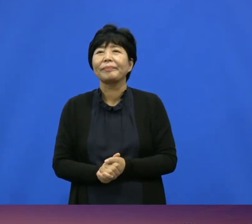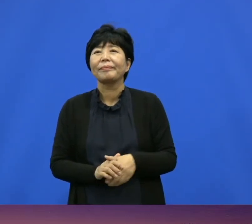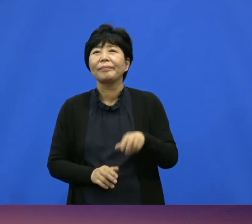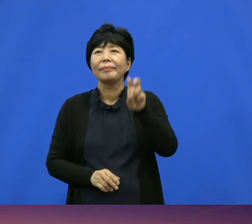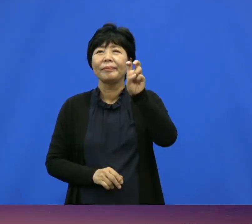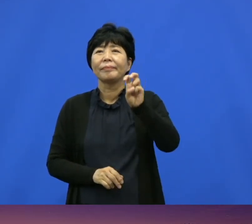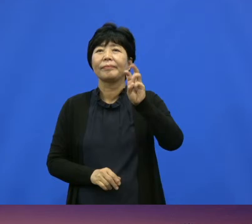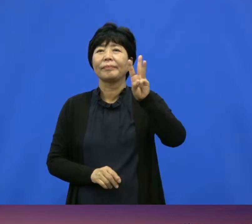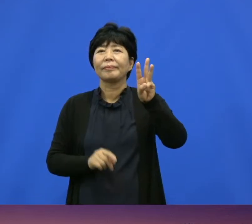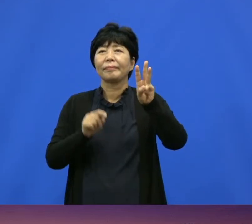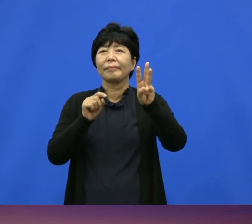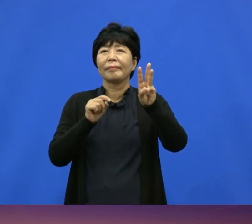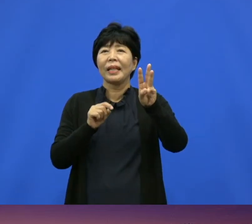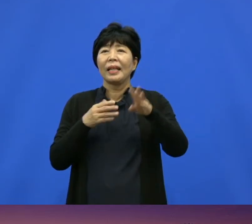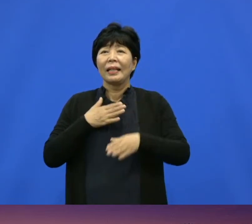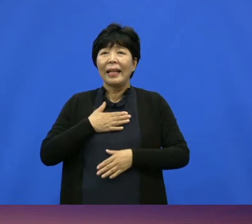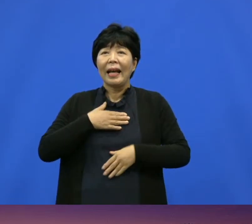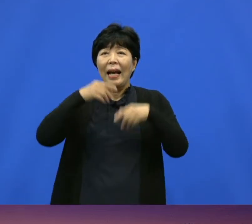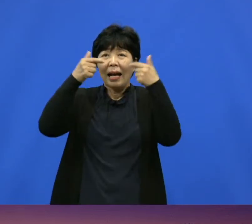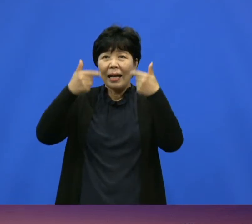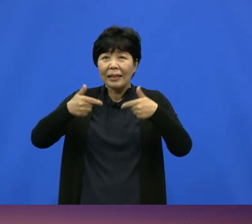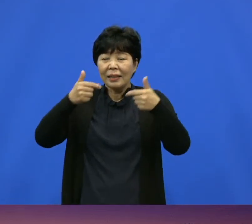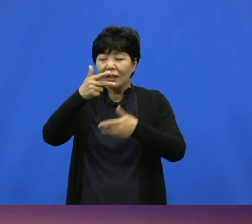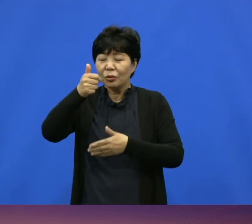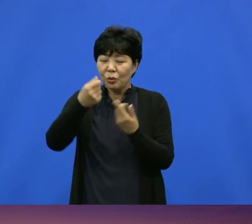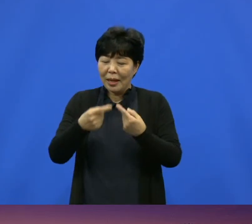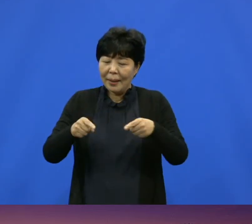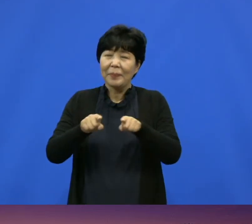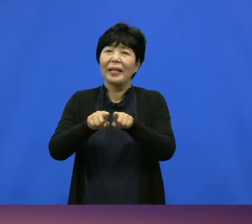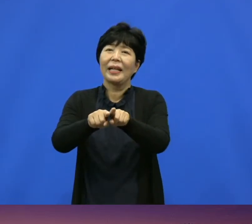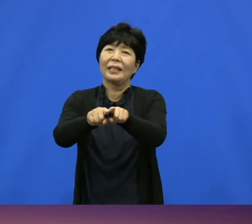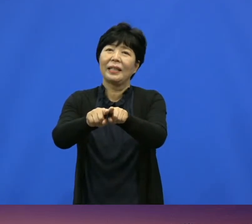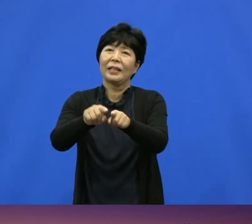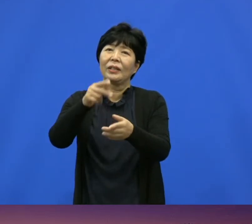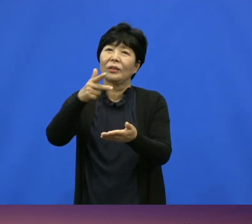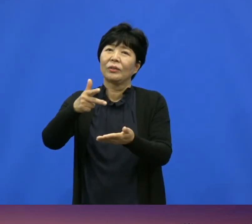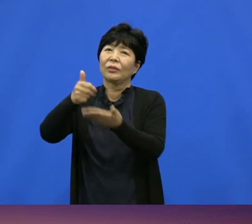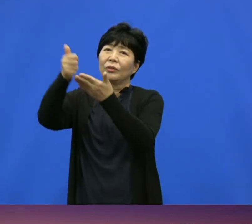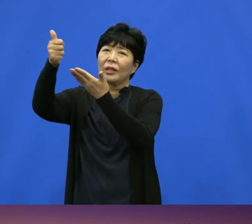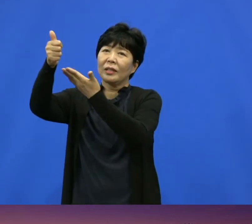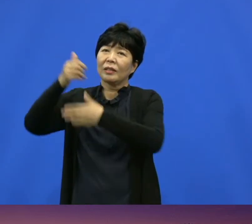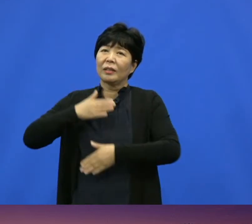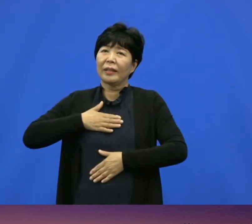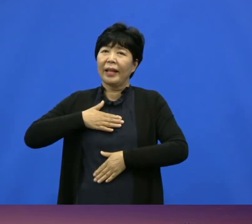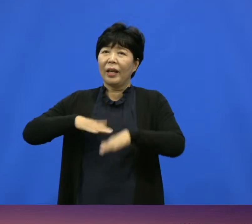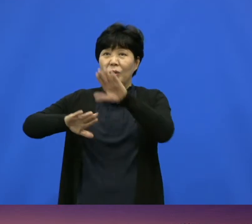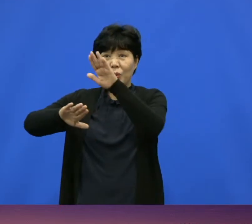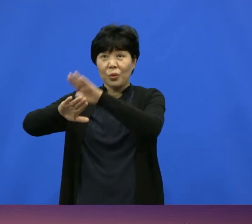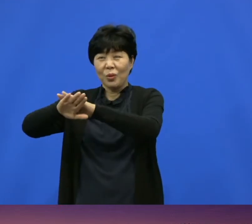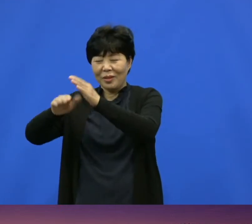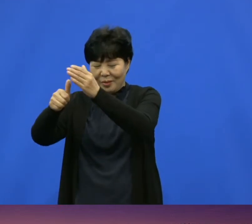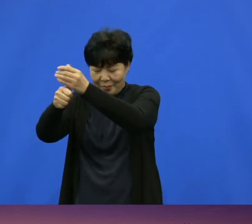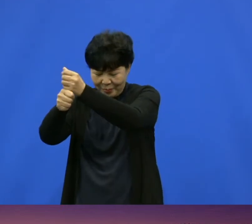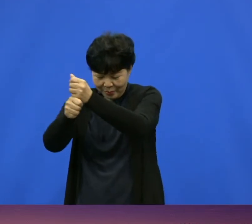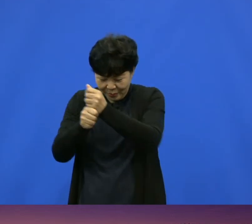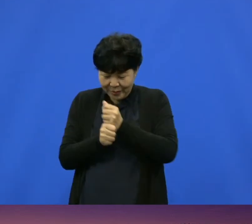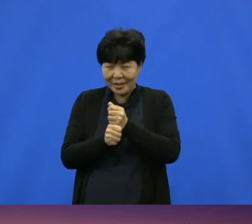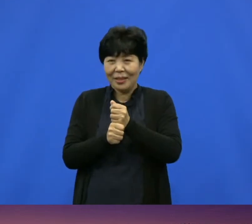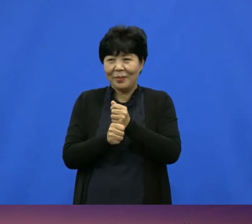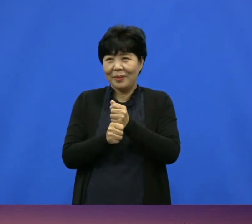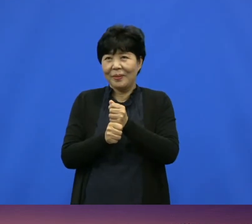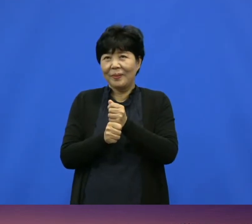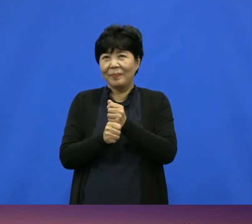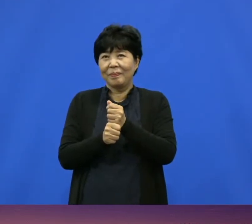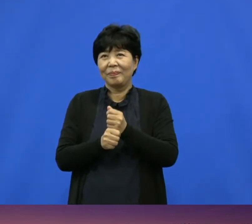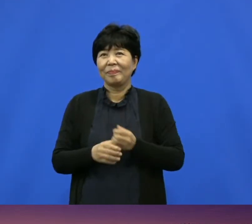이렇게 얘기해요. 내가 항상 주와 함께하니 주께서 내 오른손을 붙들으셨나이다. 22절과 23절이 이렇게